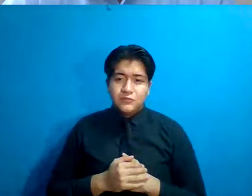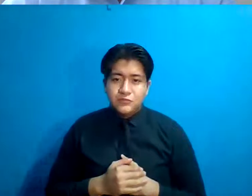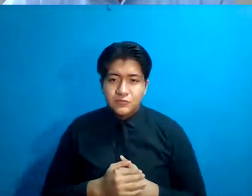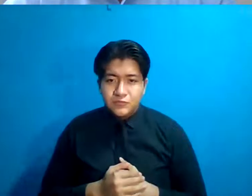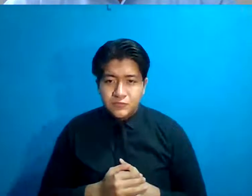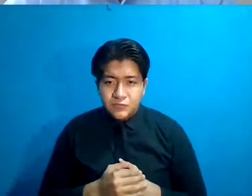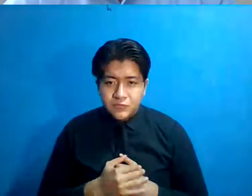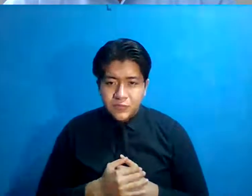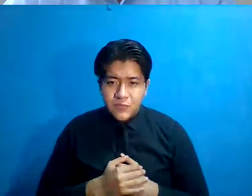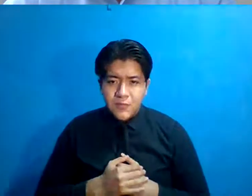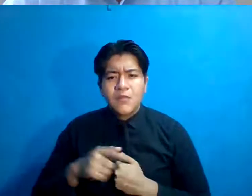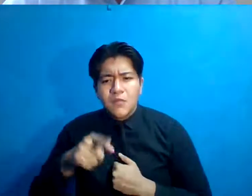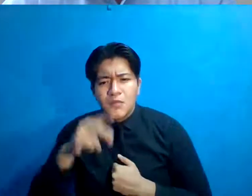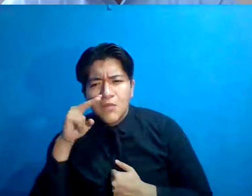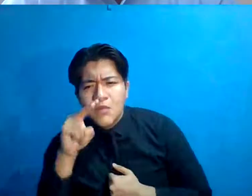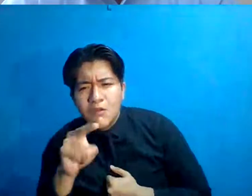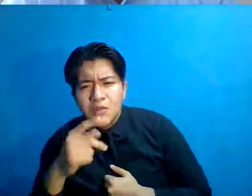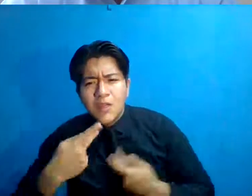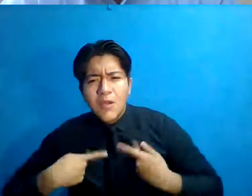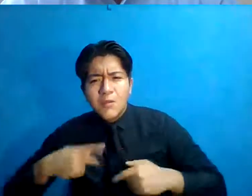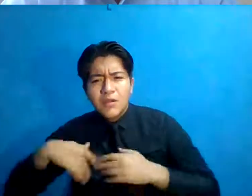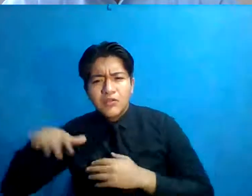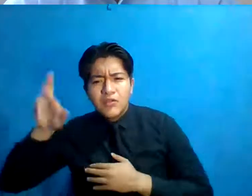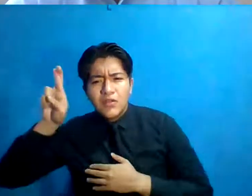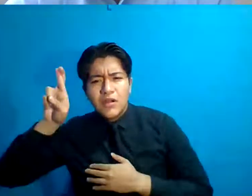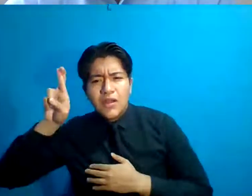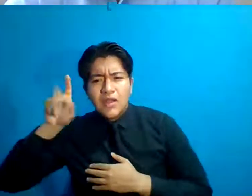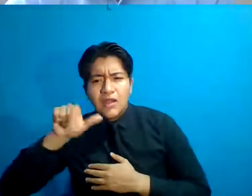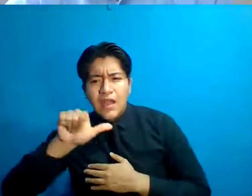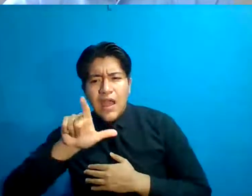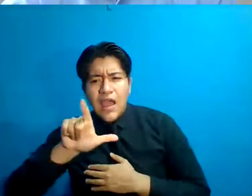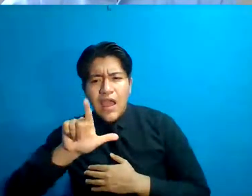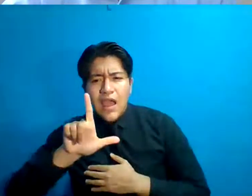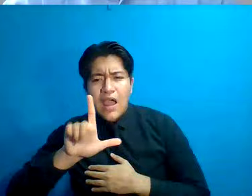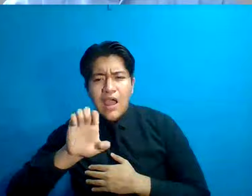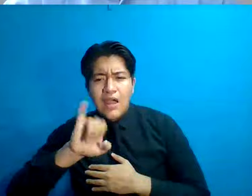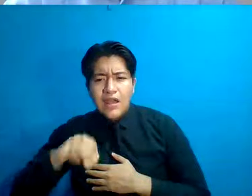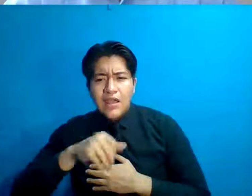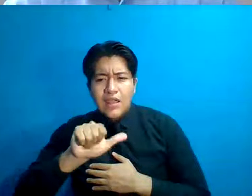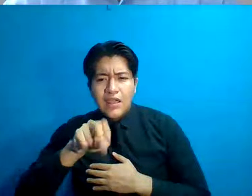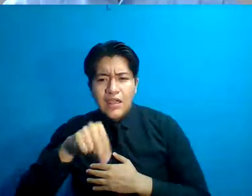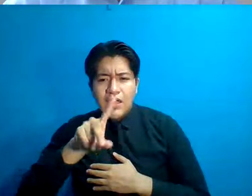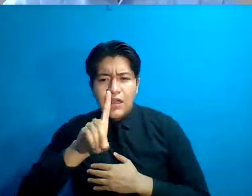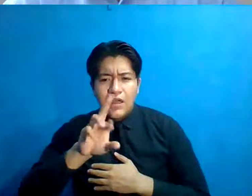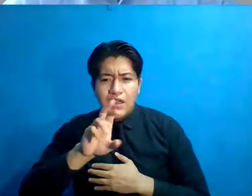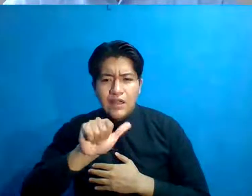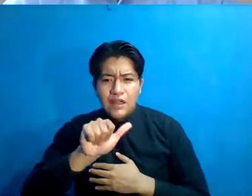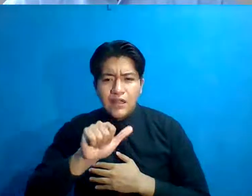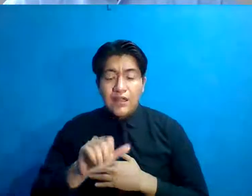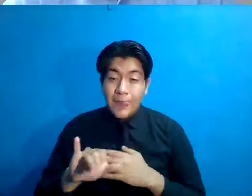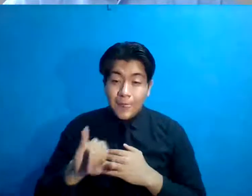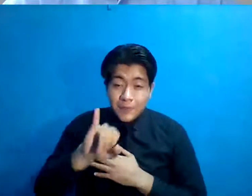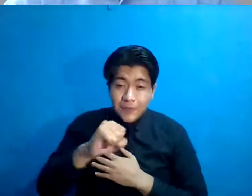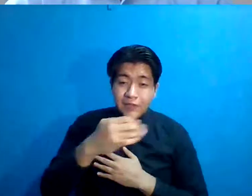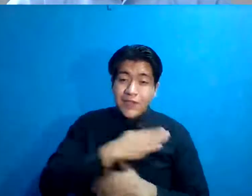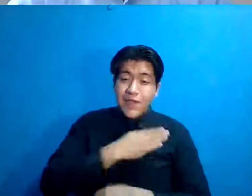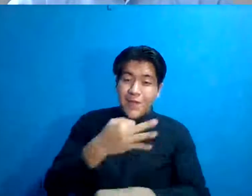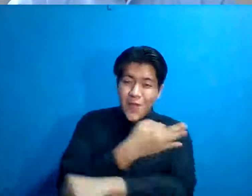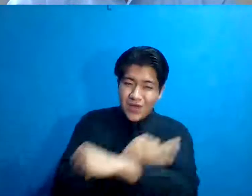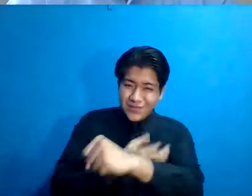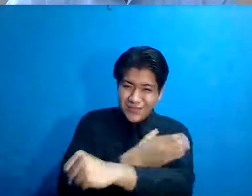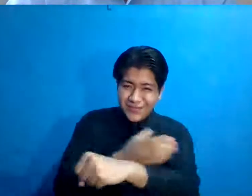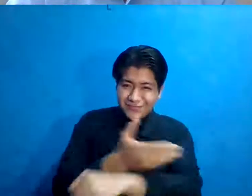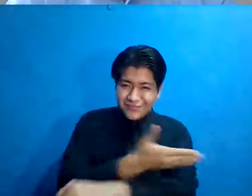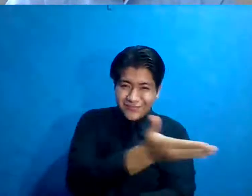Tenemos una mano levantada por parte de Alejandra Interiano. Adelante. Sí, buenas tardes, compañeros.